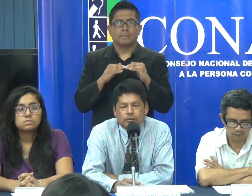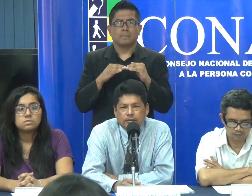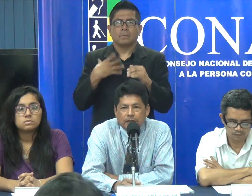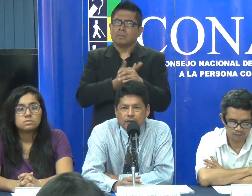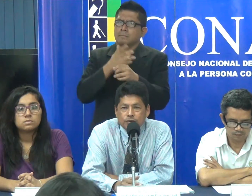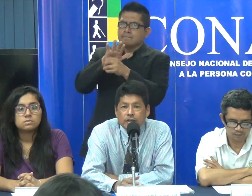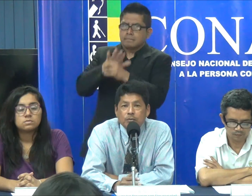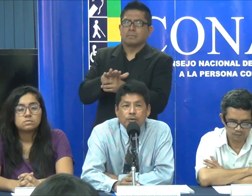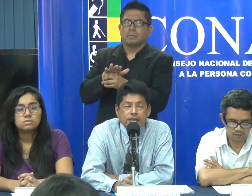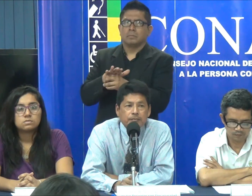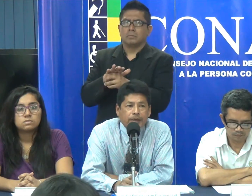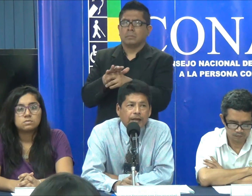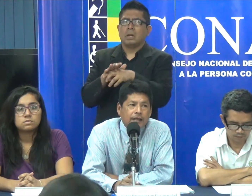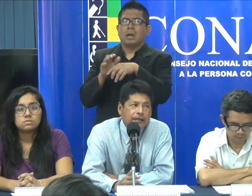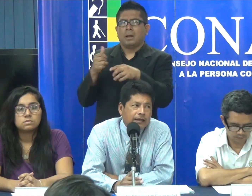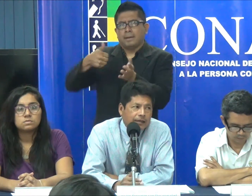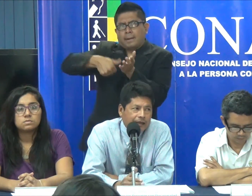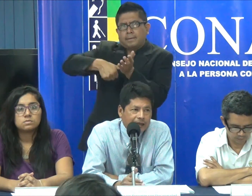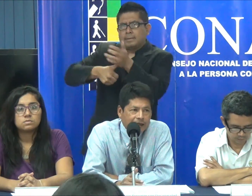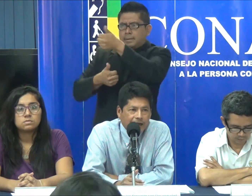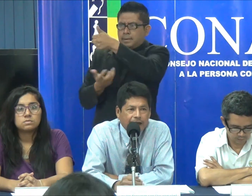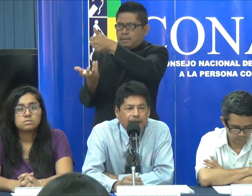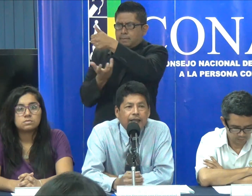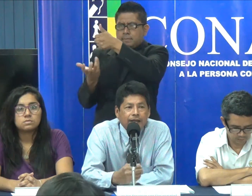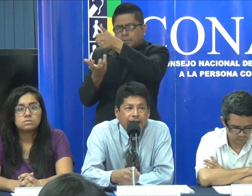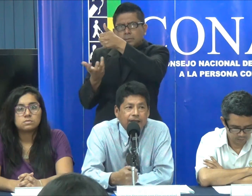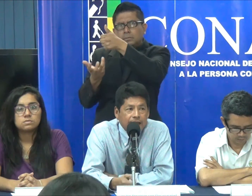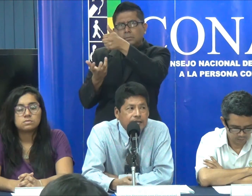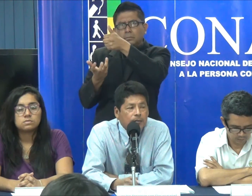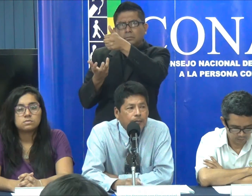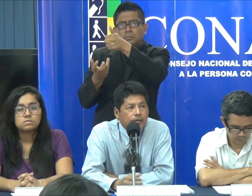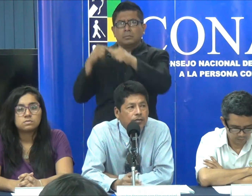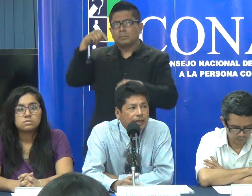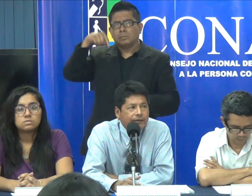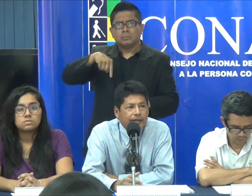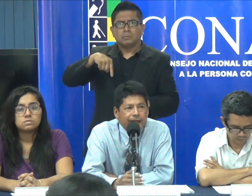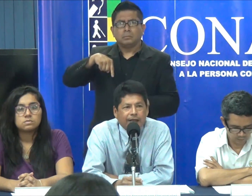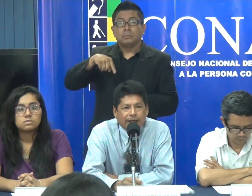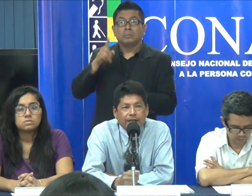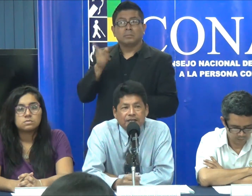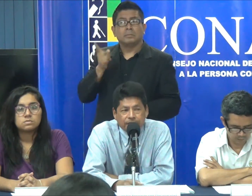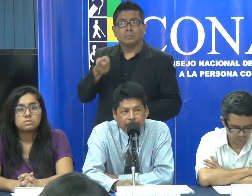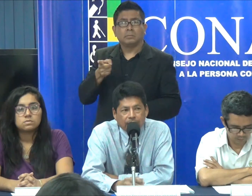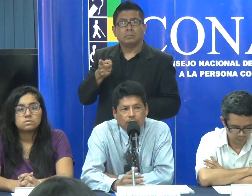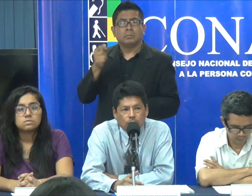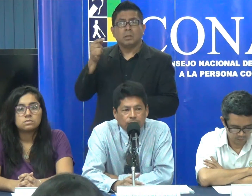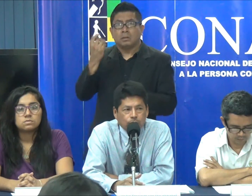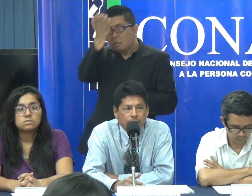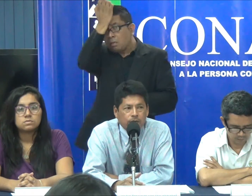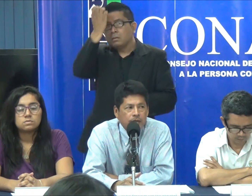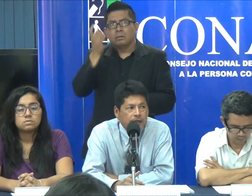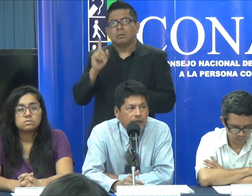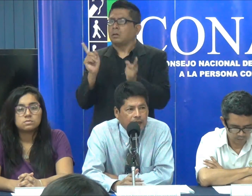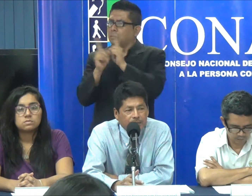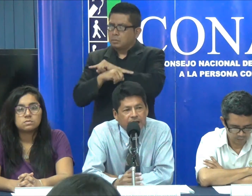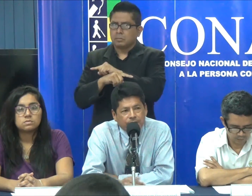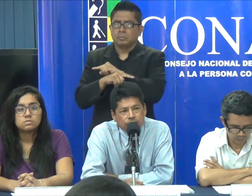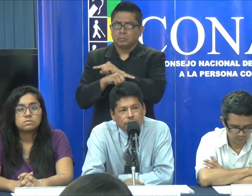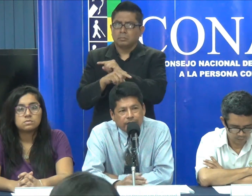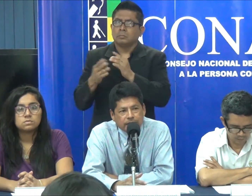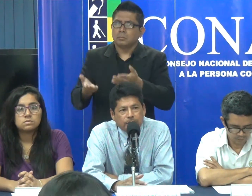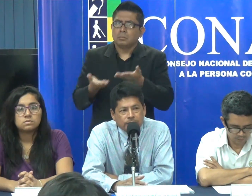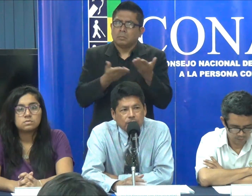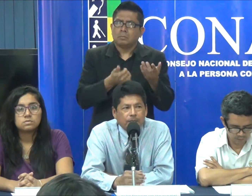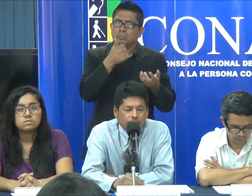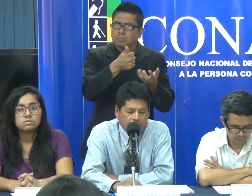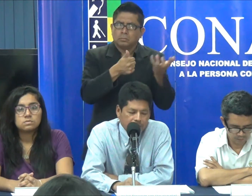exigimos al Consejo Municipal que desde este momento debe de rectificar lo actuado en beneficio